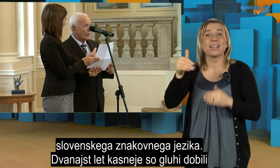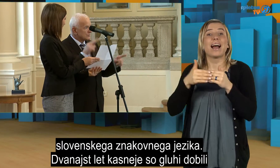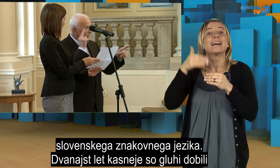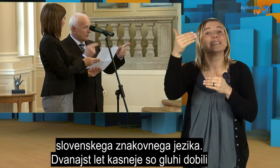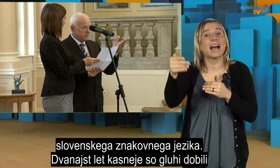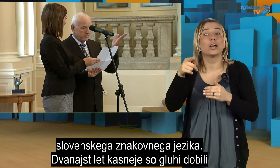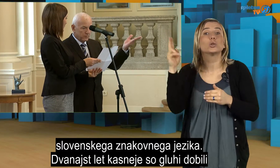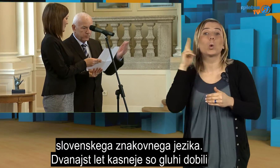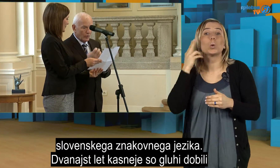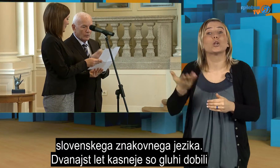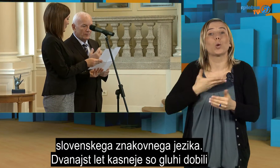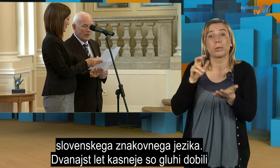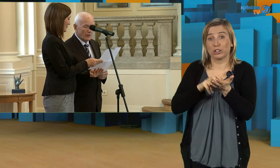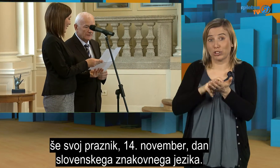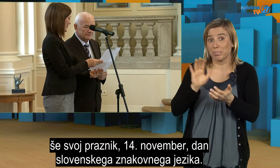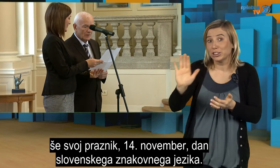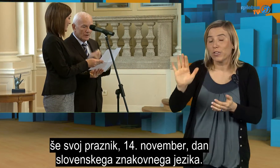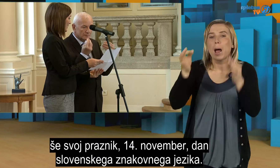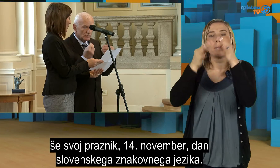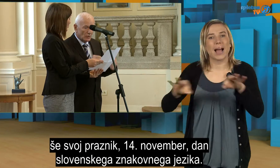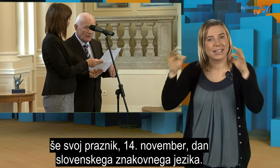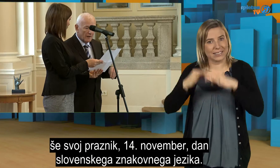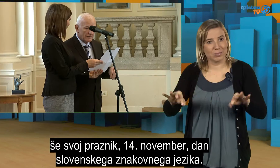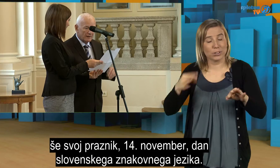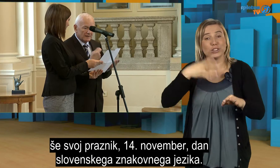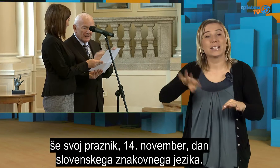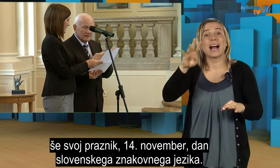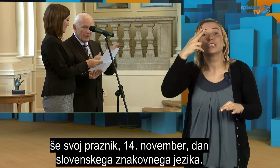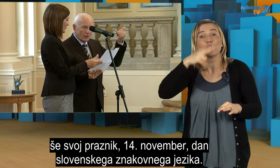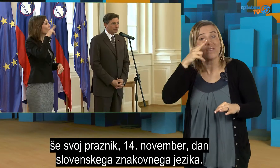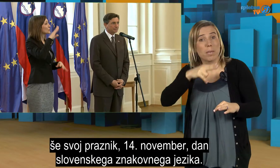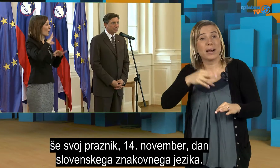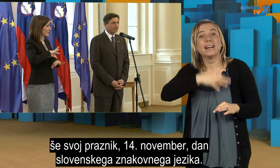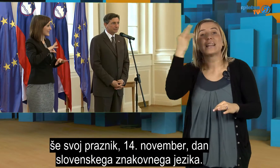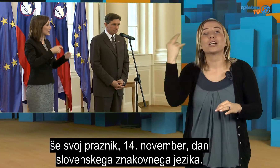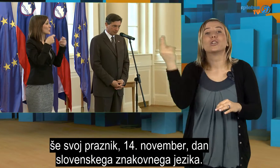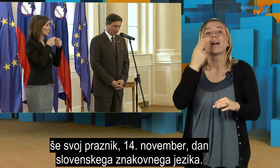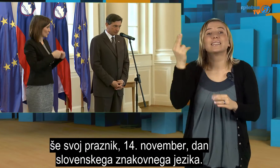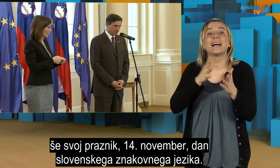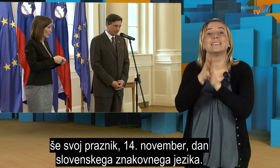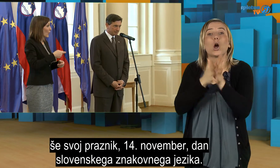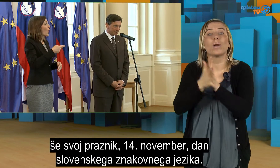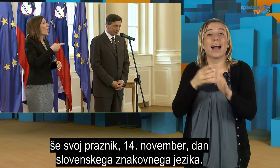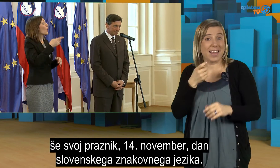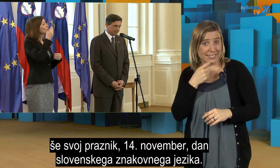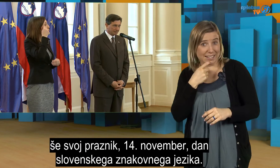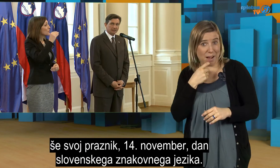12 let kasneje so gluhi dobili še svoj praznik, 14. november, dan slovenskega znakovnega